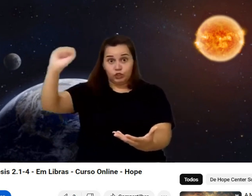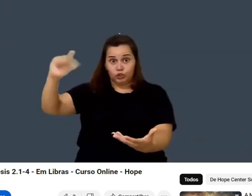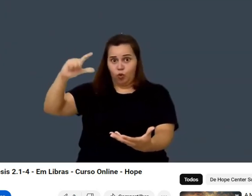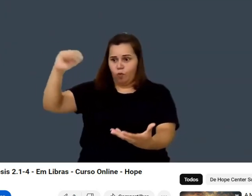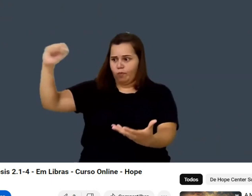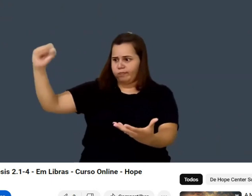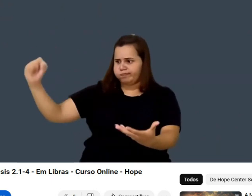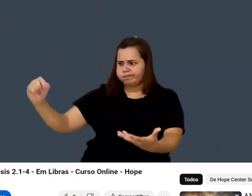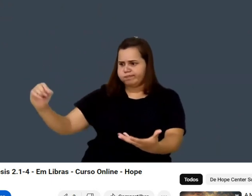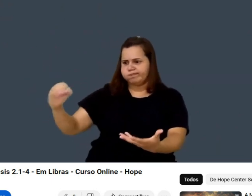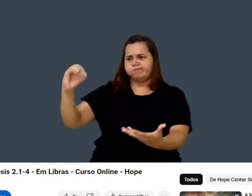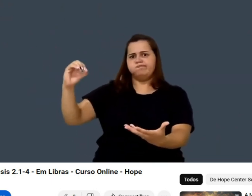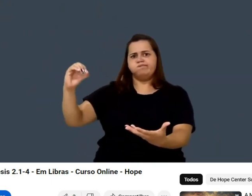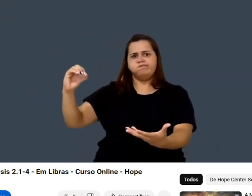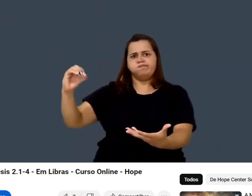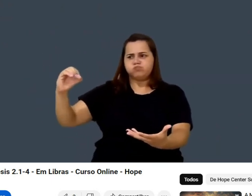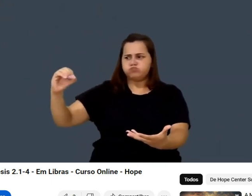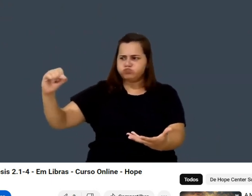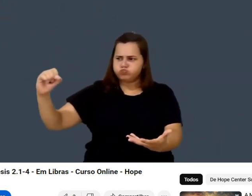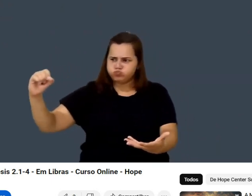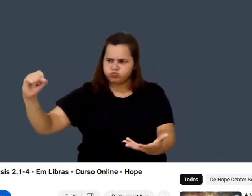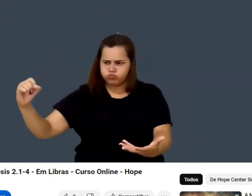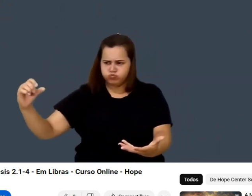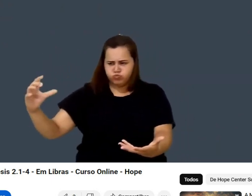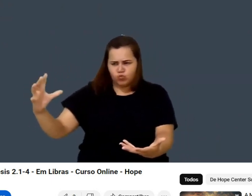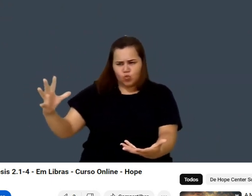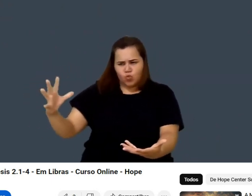e o sol para iluminar o dia.